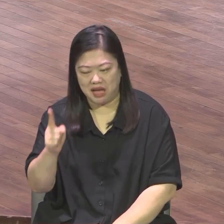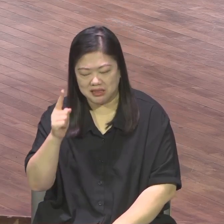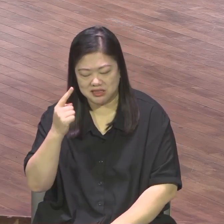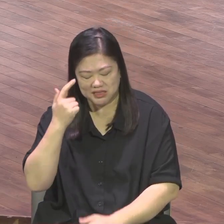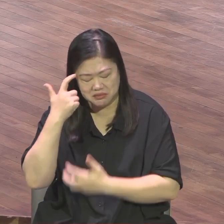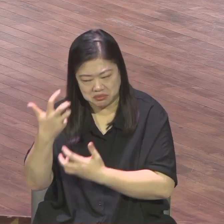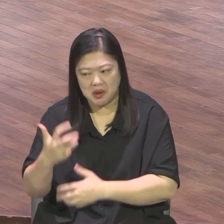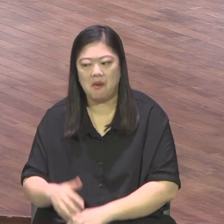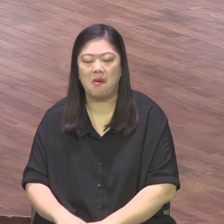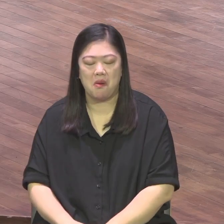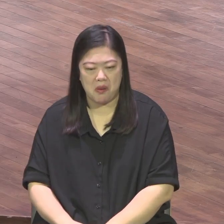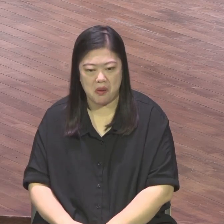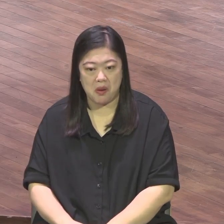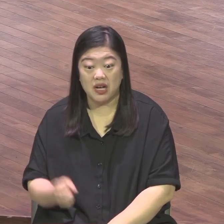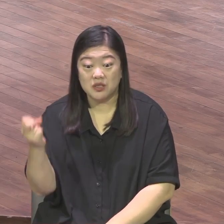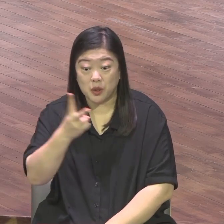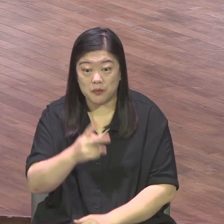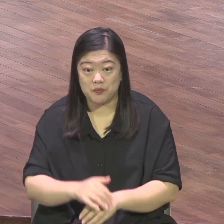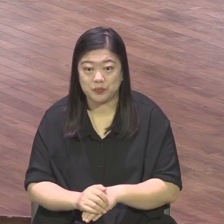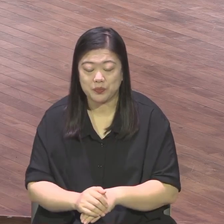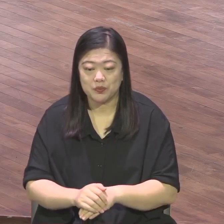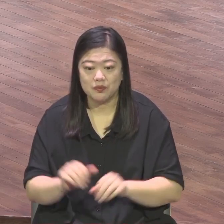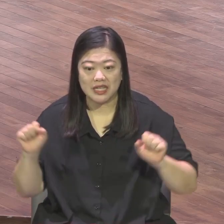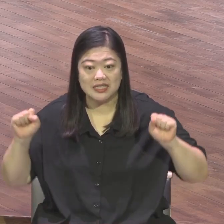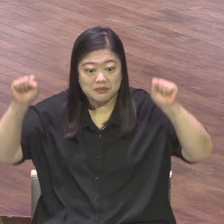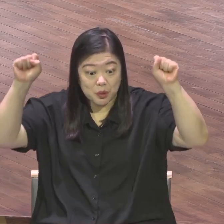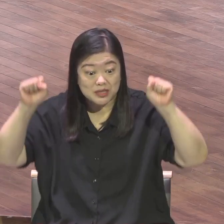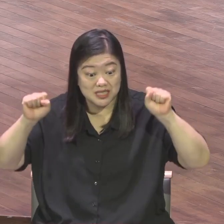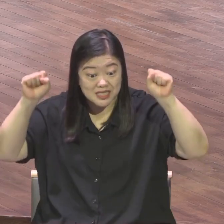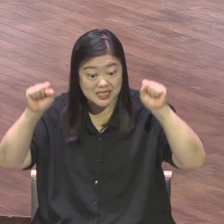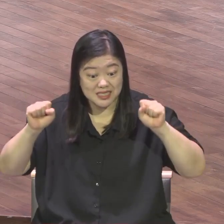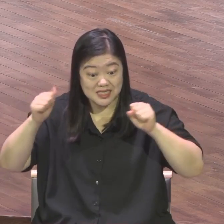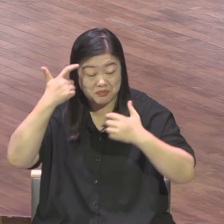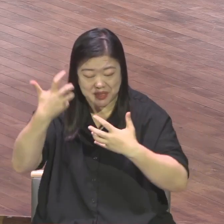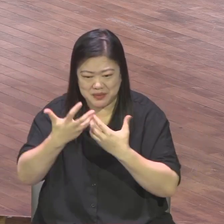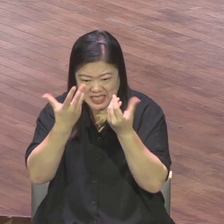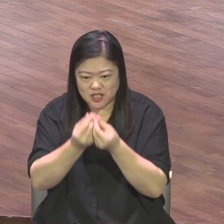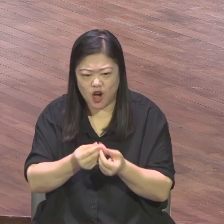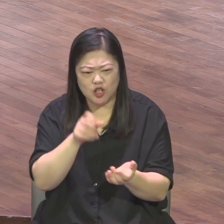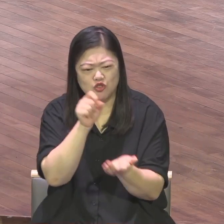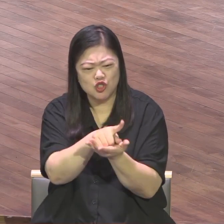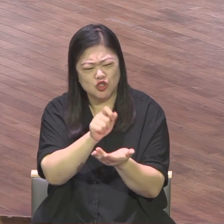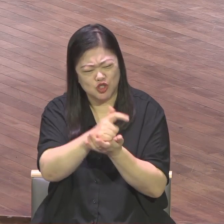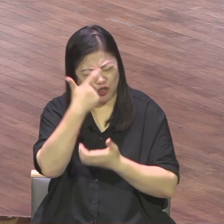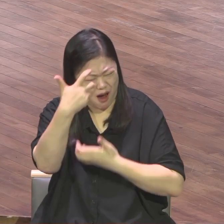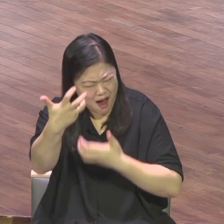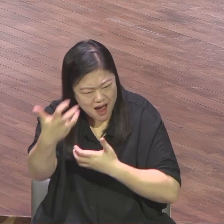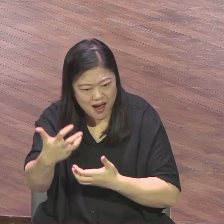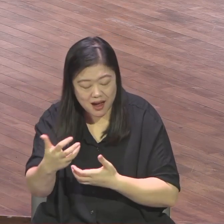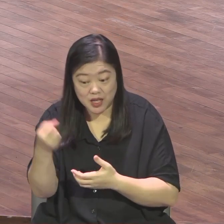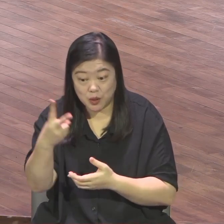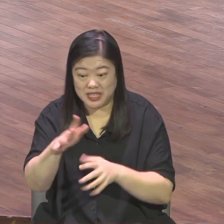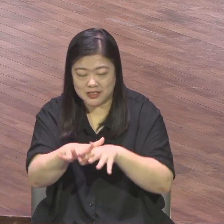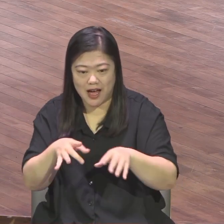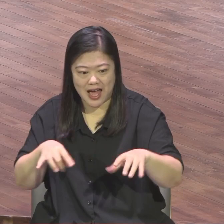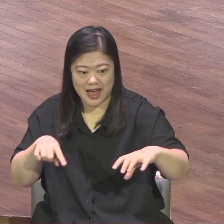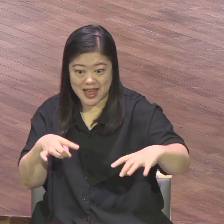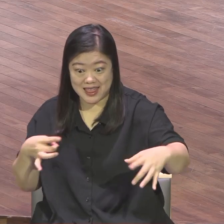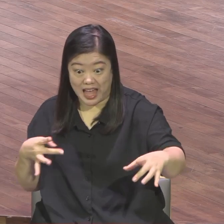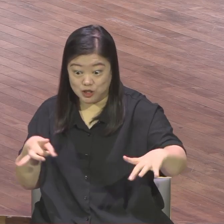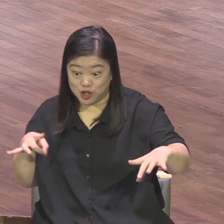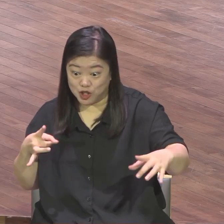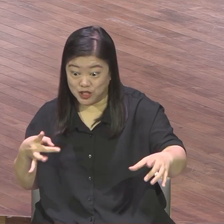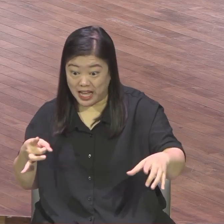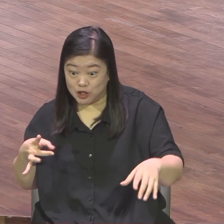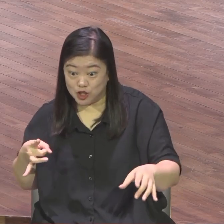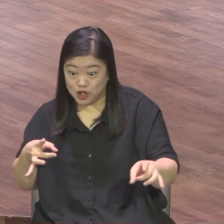이 스포츠 매니아들 이런 사람들 보면 침다 땅 누우면 그 자기가 좋아하는 운동 그 현장이 다 천장에서 다 보인다 그래. 그러니까